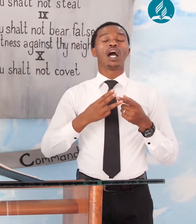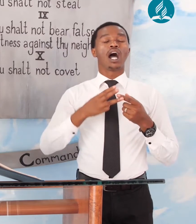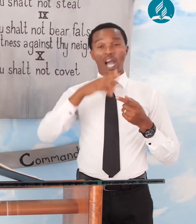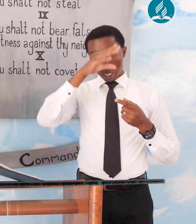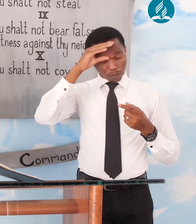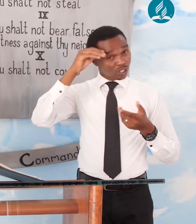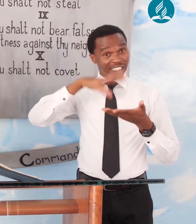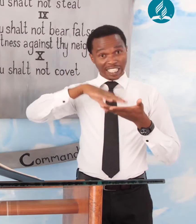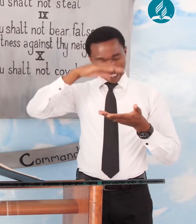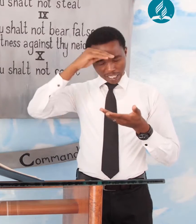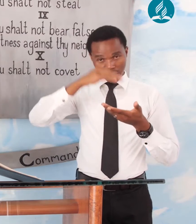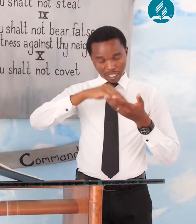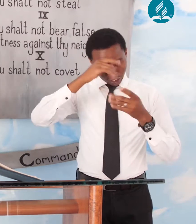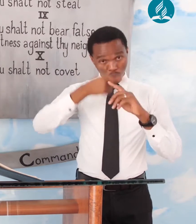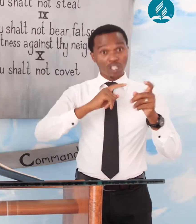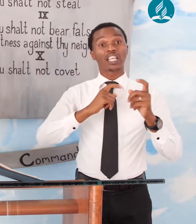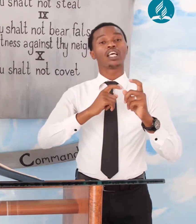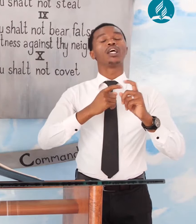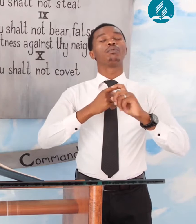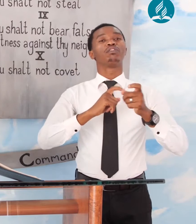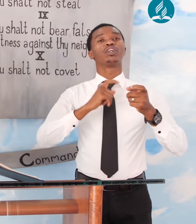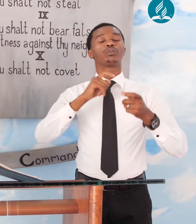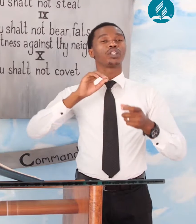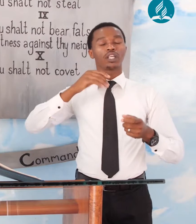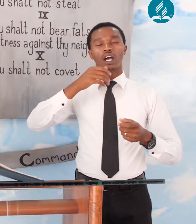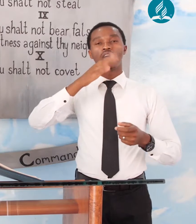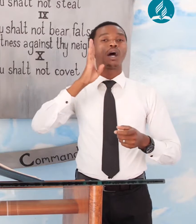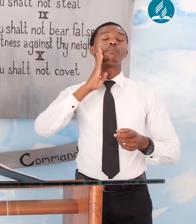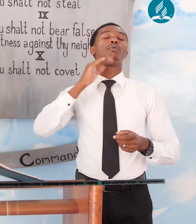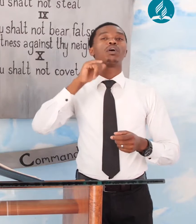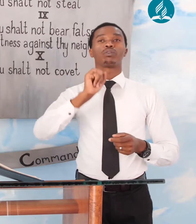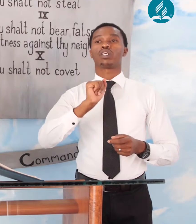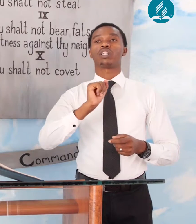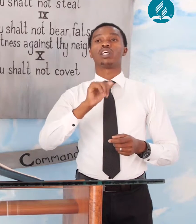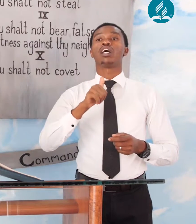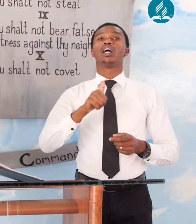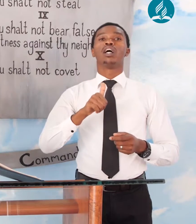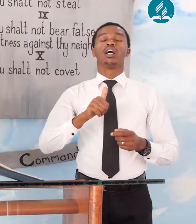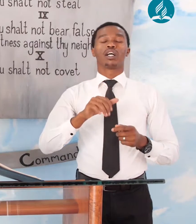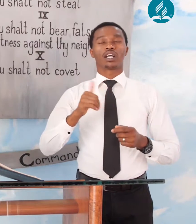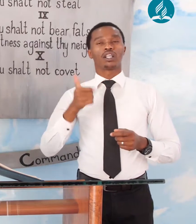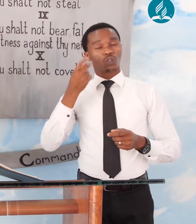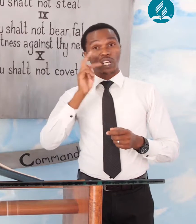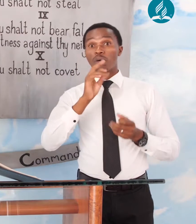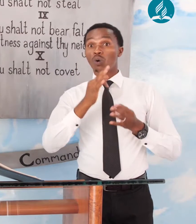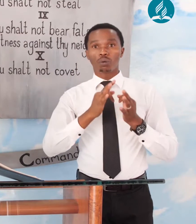uko yigishijwe na nyina. Turaza kureba uburyo yahinduye imyumvire ye.